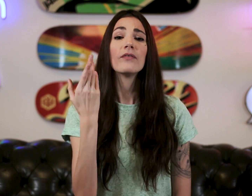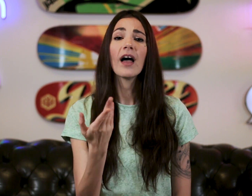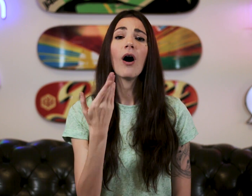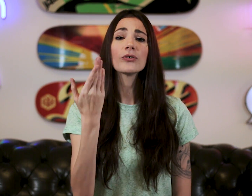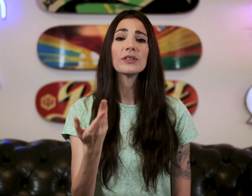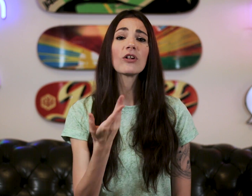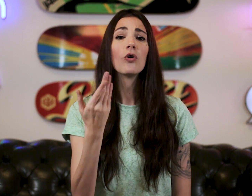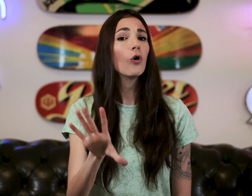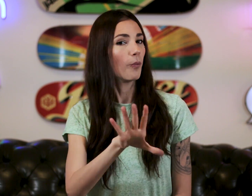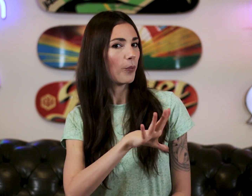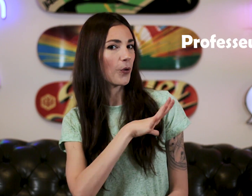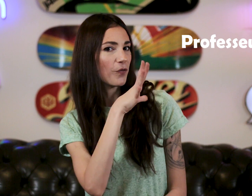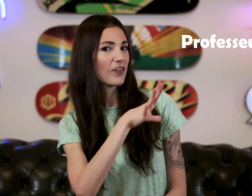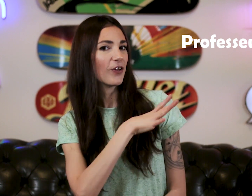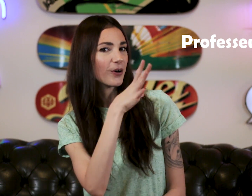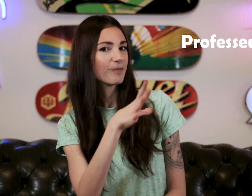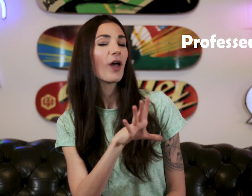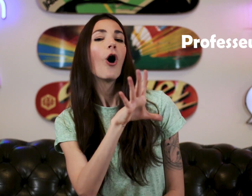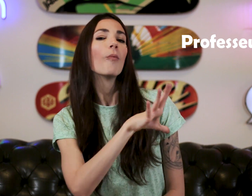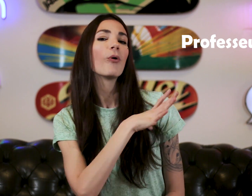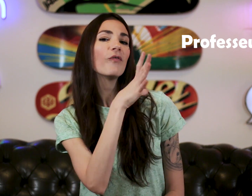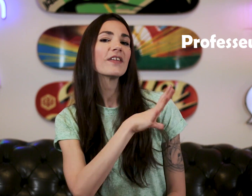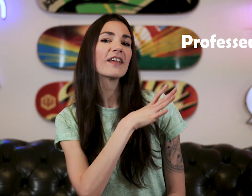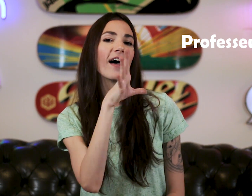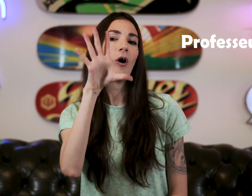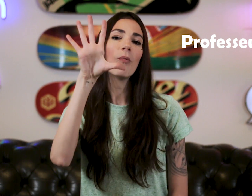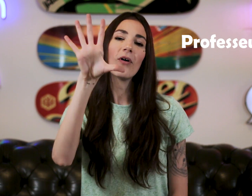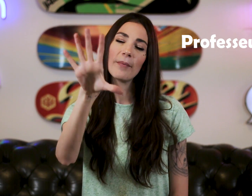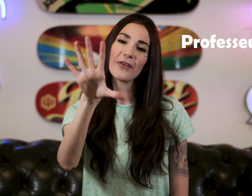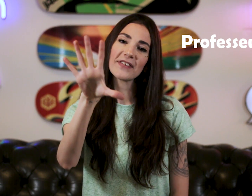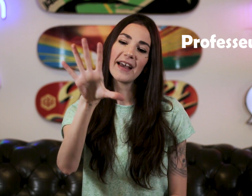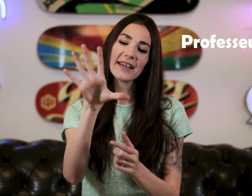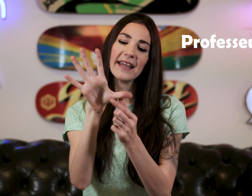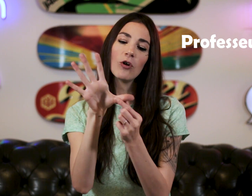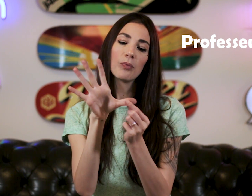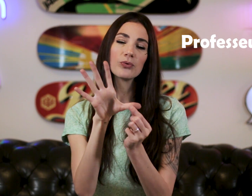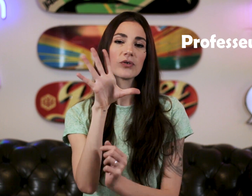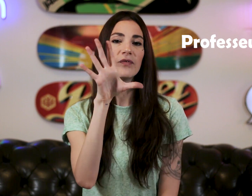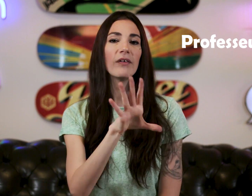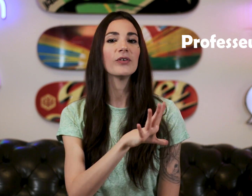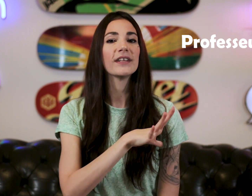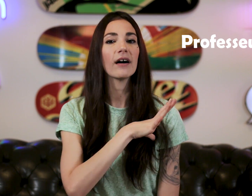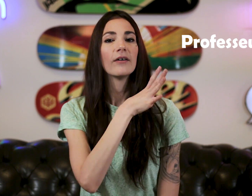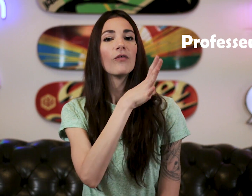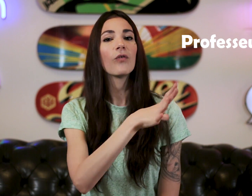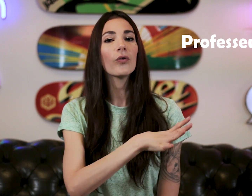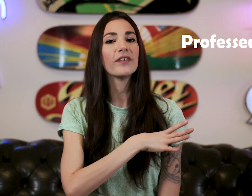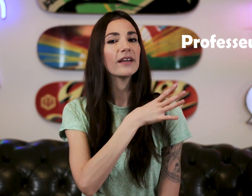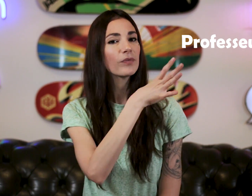Vient ensuite le professeur. Professeur, on prend la main en 5 et le pouce va venir frotter